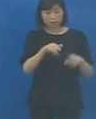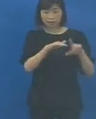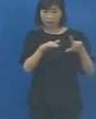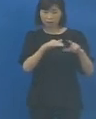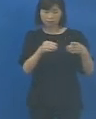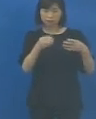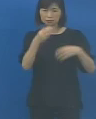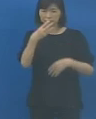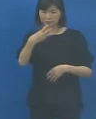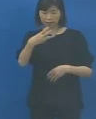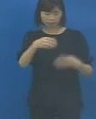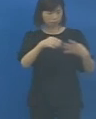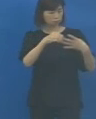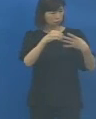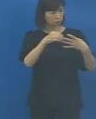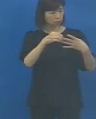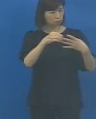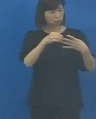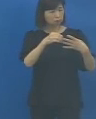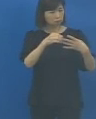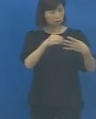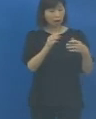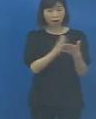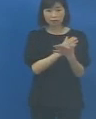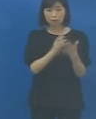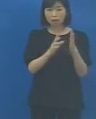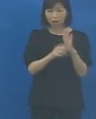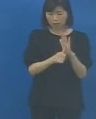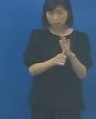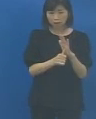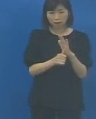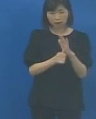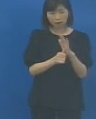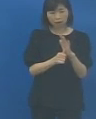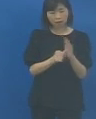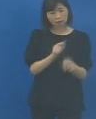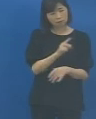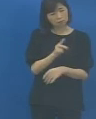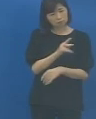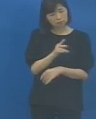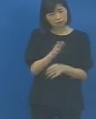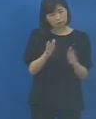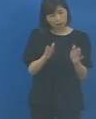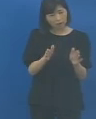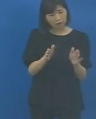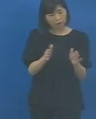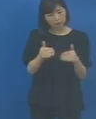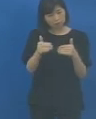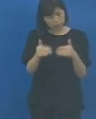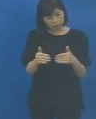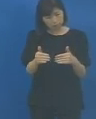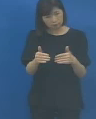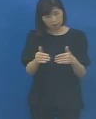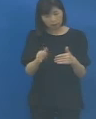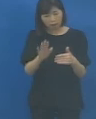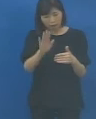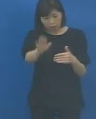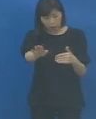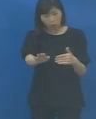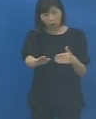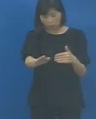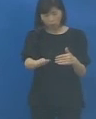ったというふうに判断される場合には数日間の猶予を設けて、その後完全停止ということになります